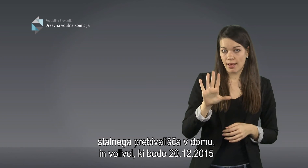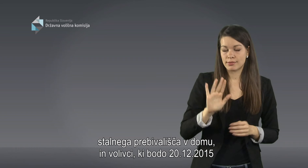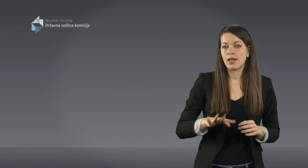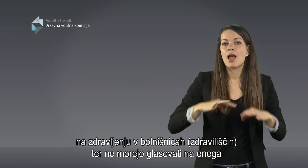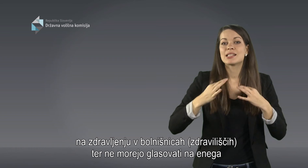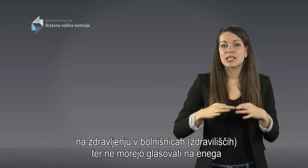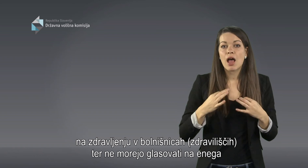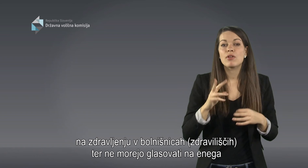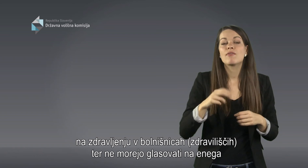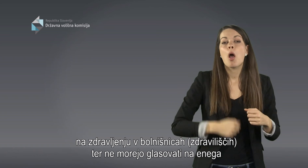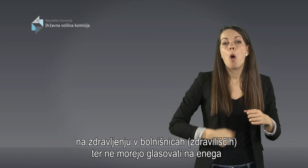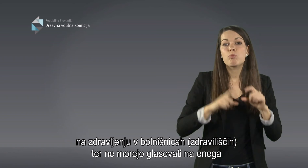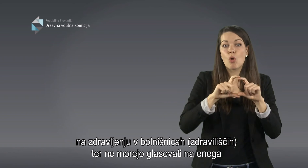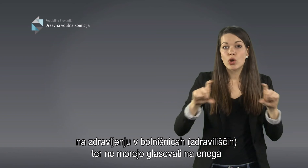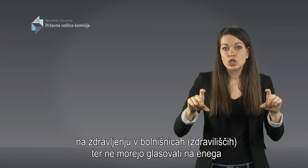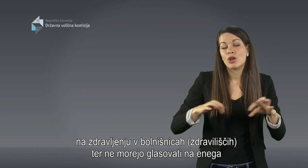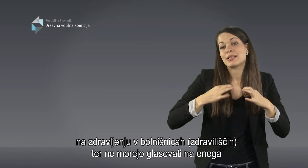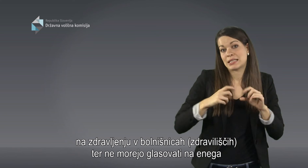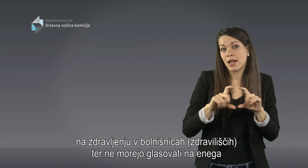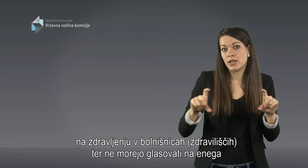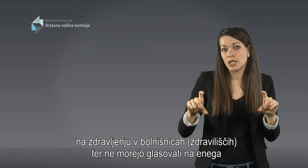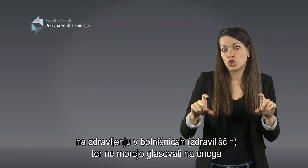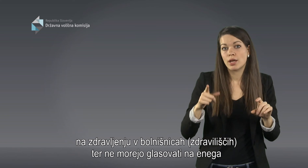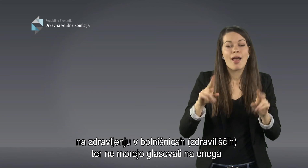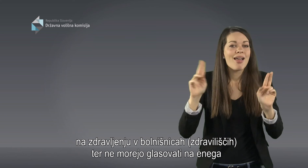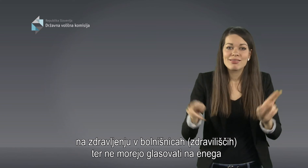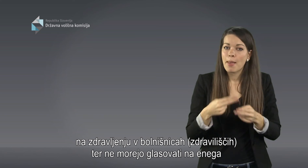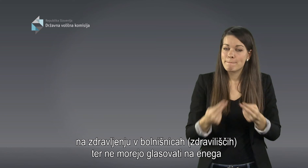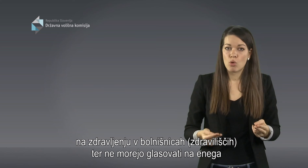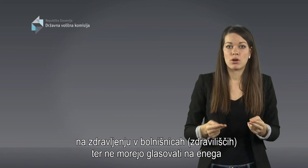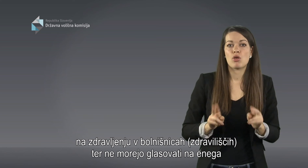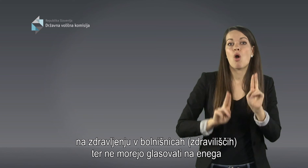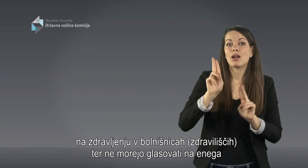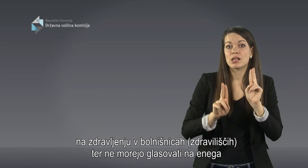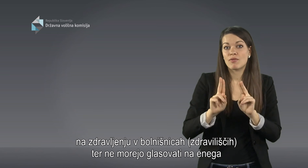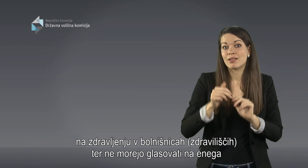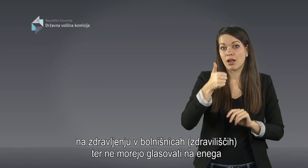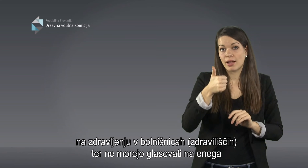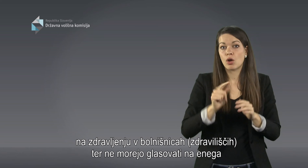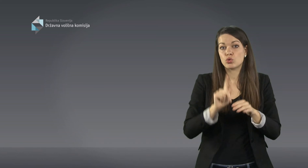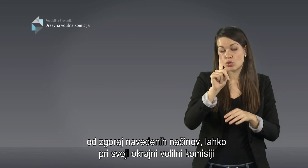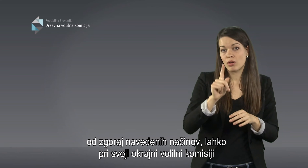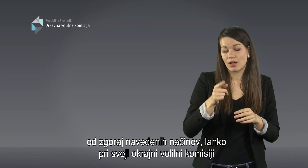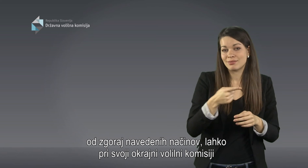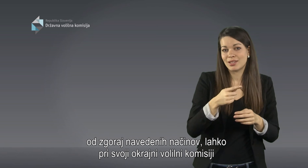20.12.2015 na zdravljenju v bolnišnicah, zdraviliščih, ter ne morejo glasovati na enega od zgoraj navedenih